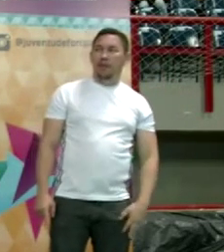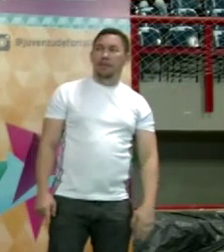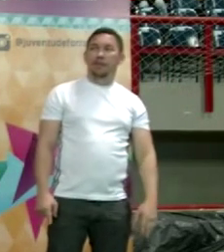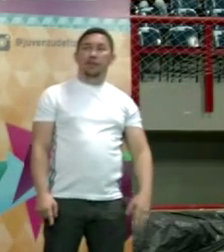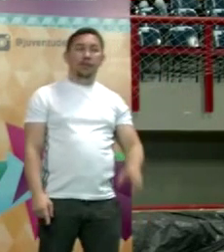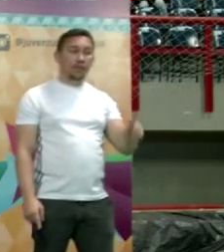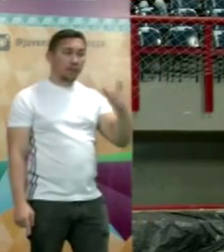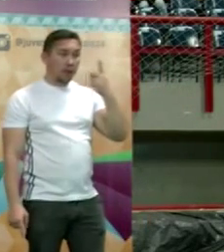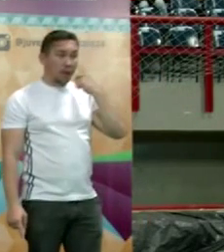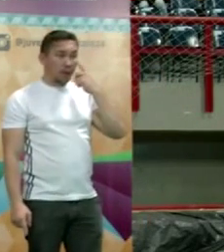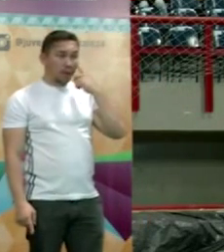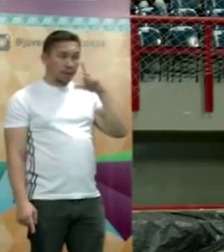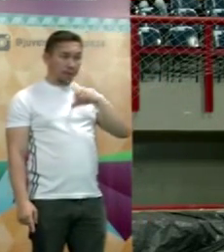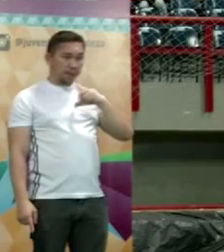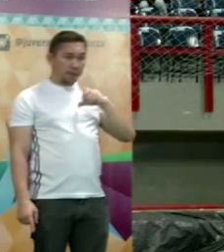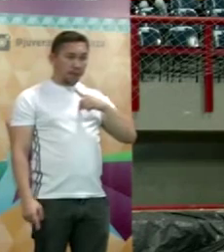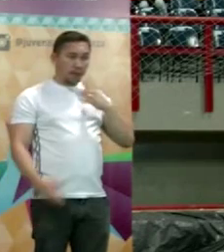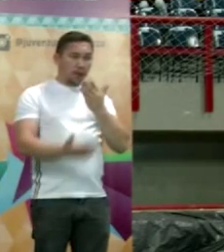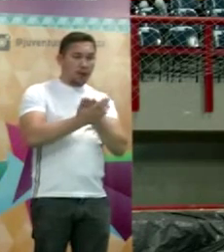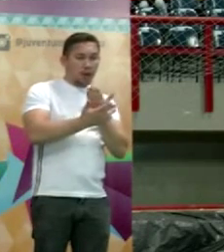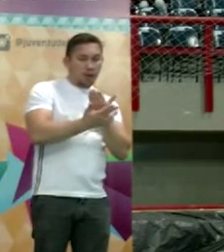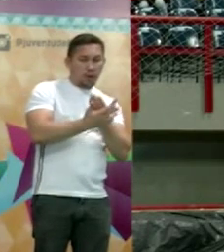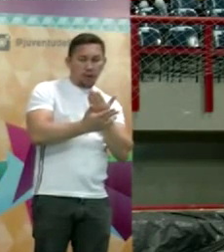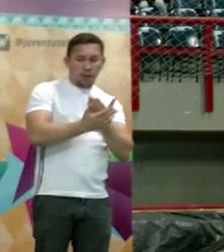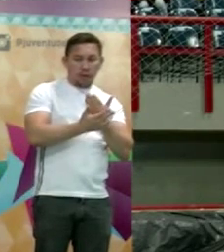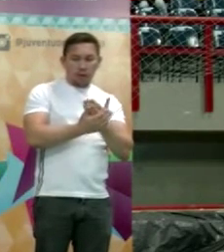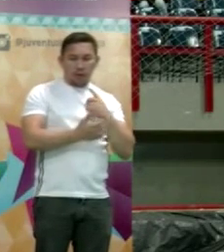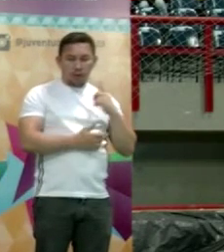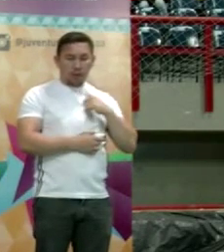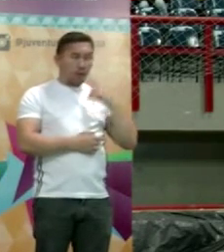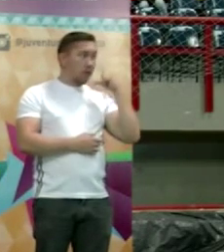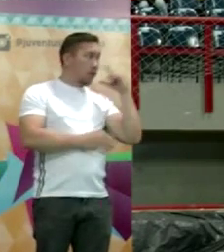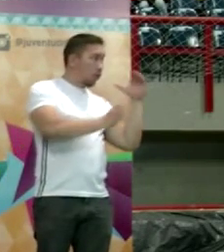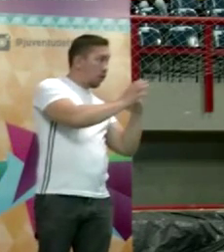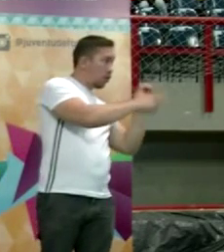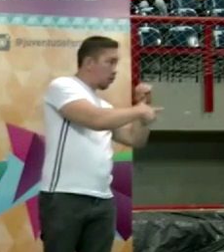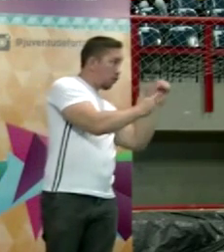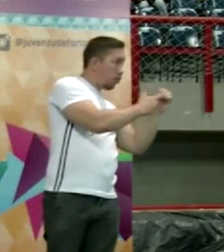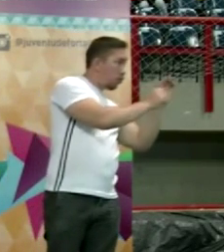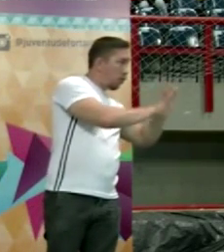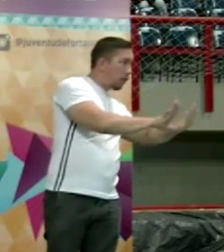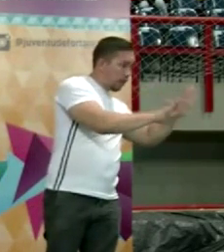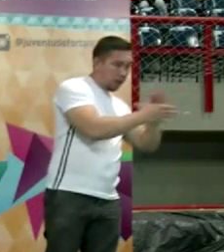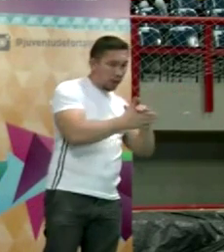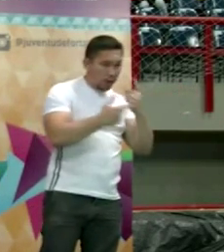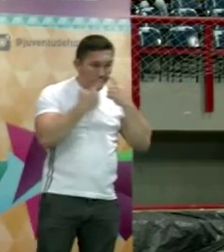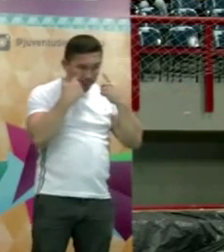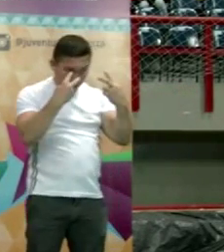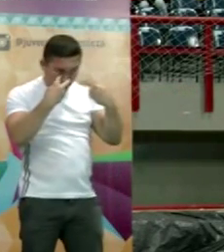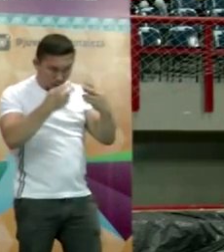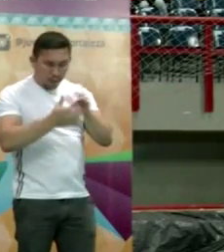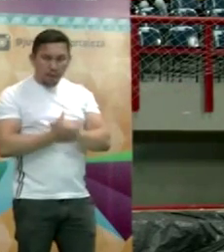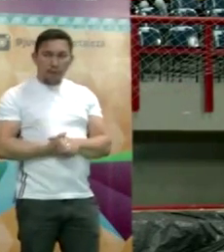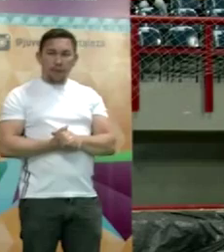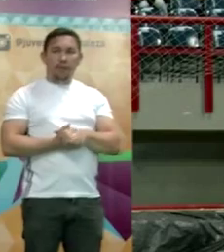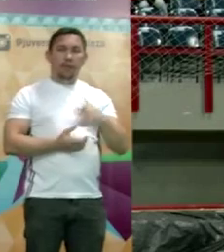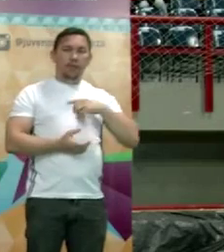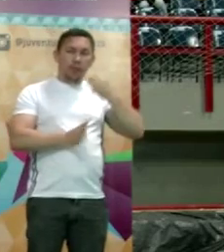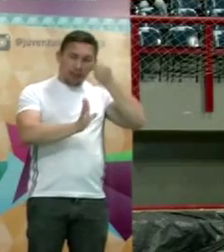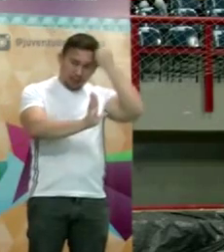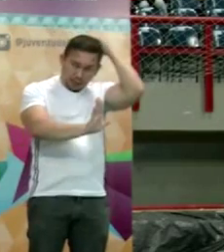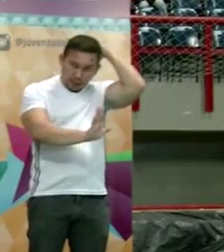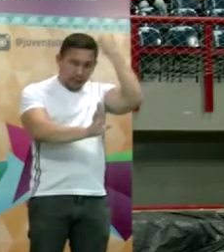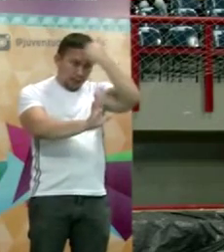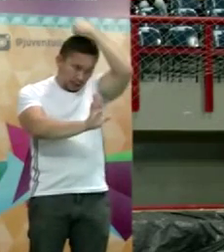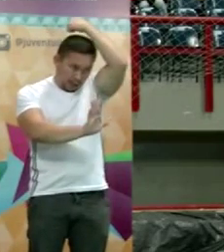Ó, você fica com um olho na aula, o outro na UES, no Enem, UFC. Vamos lá. Rapazes, pelar a